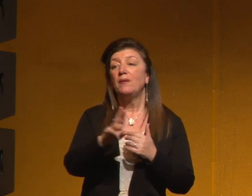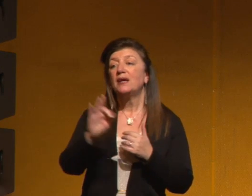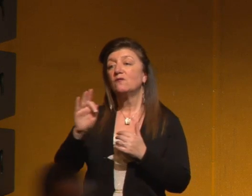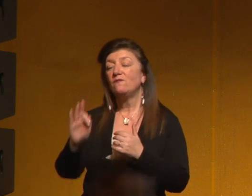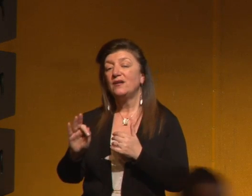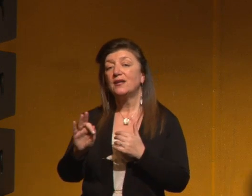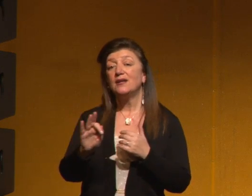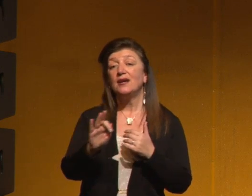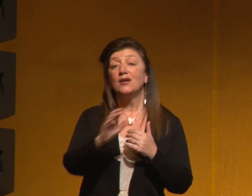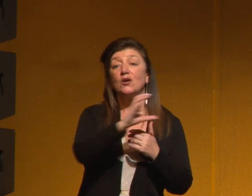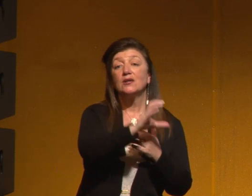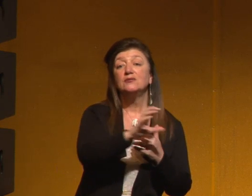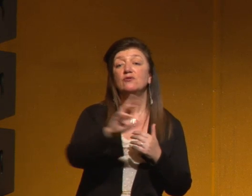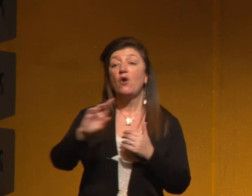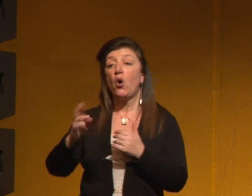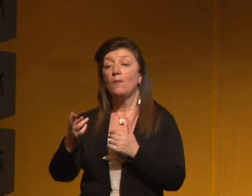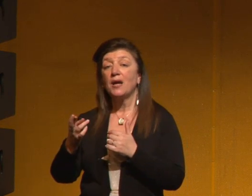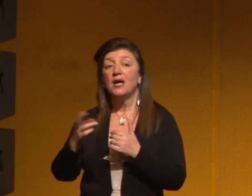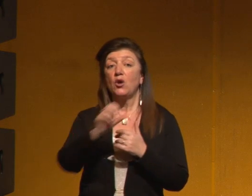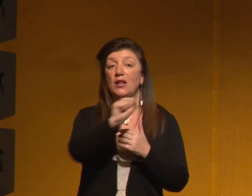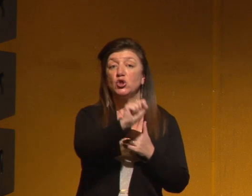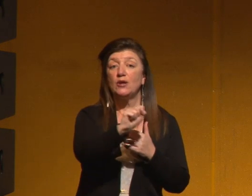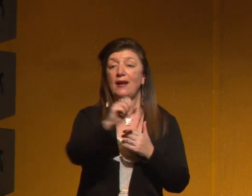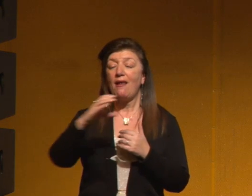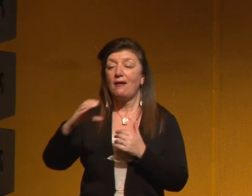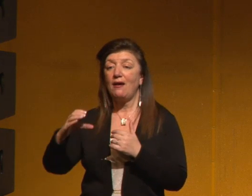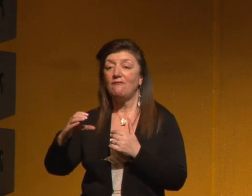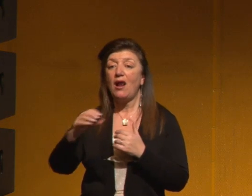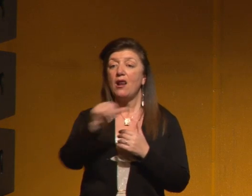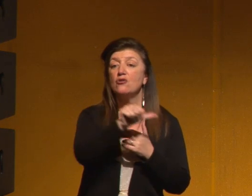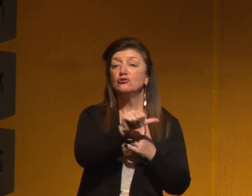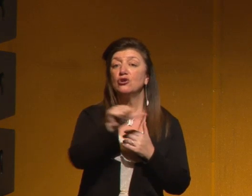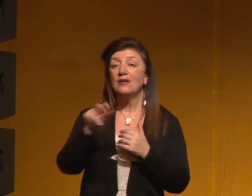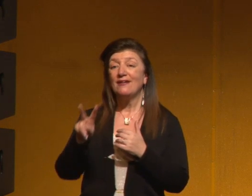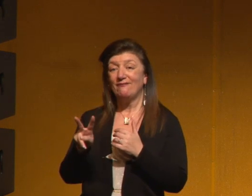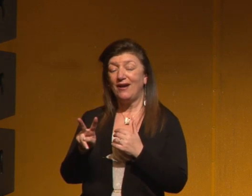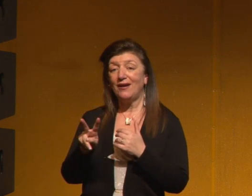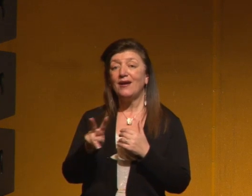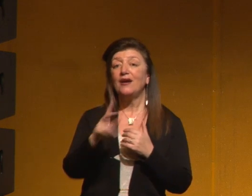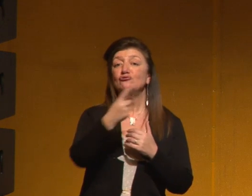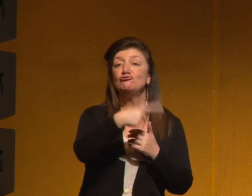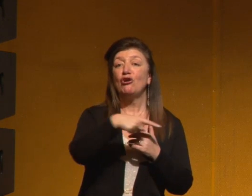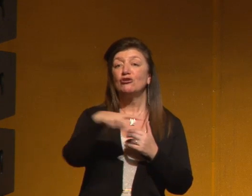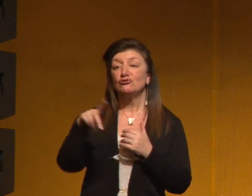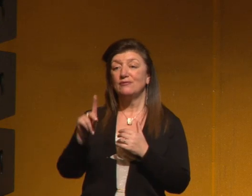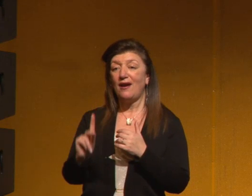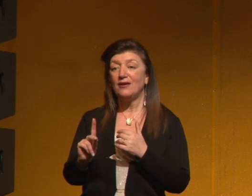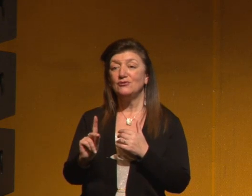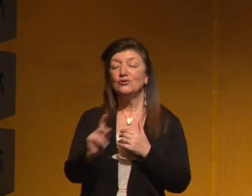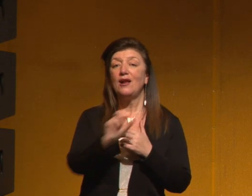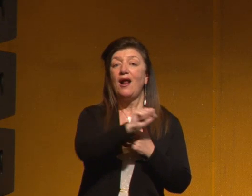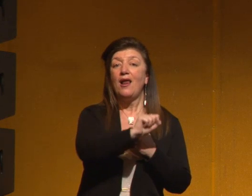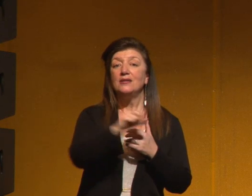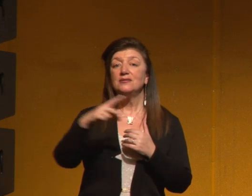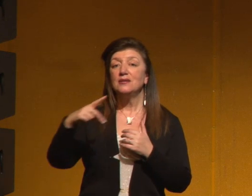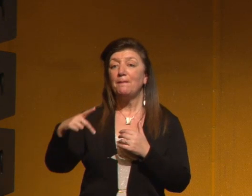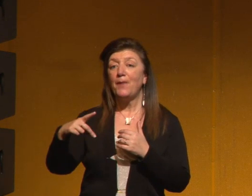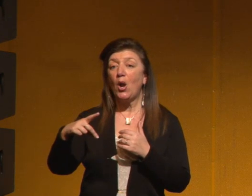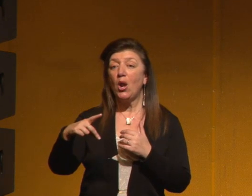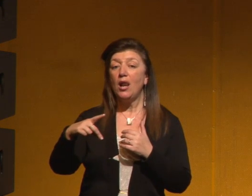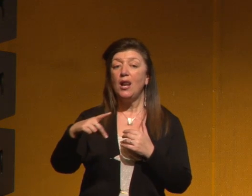romeo carlo ad antonella cavallo a sonia vacca a giorgia de angelis ad alessio a polli a